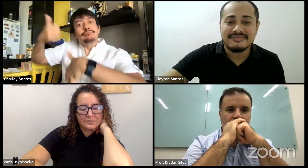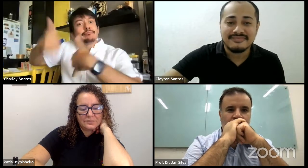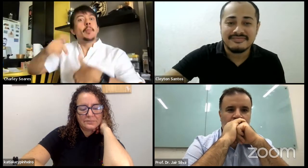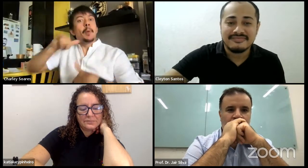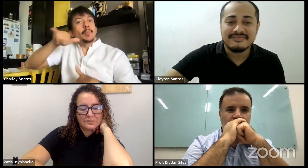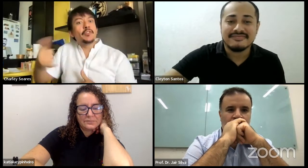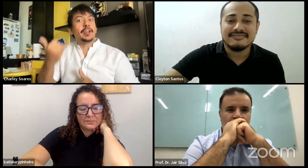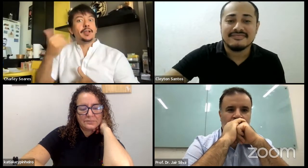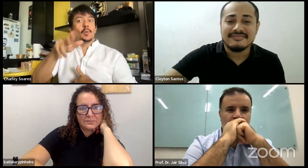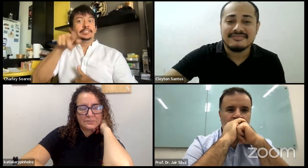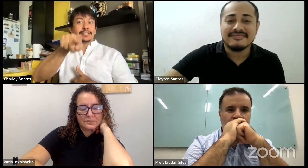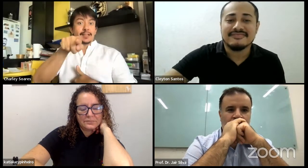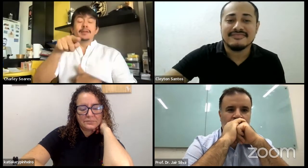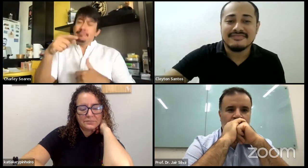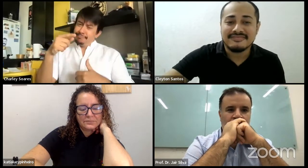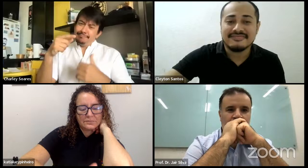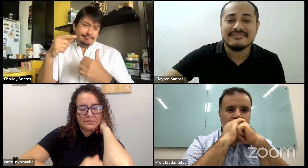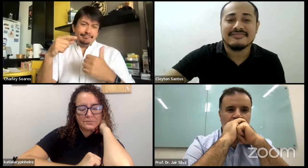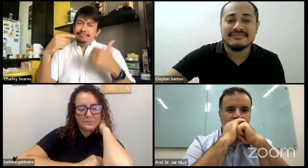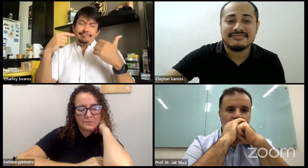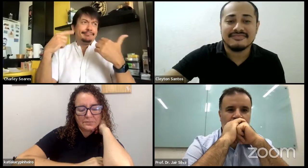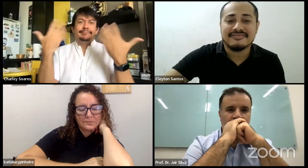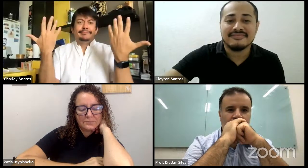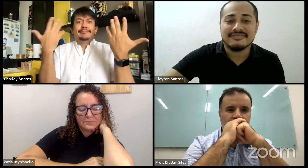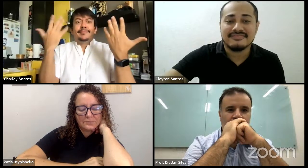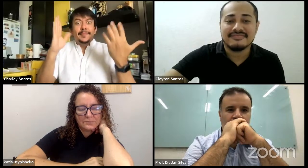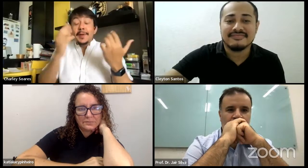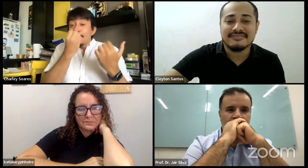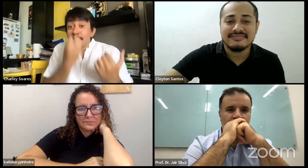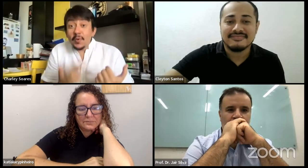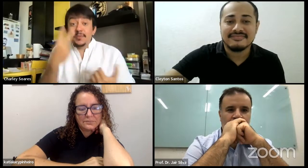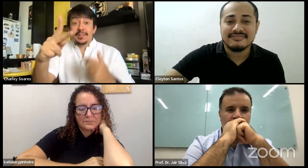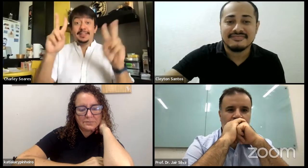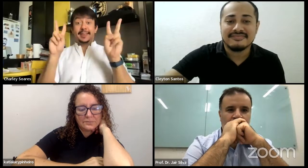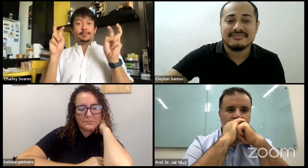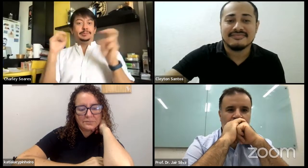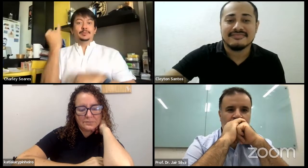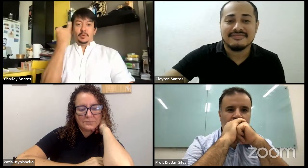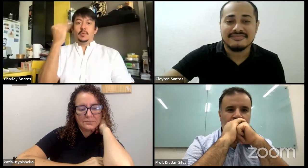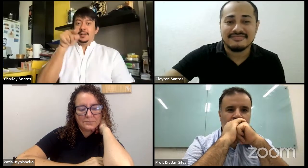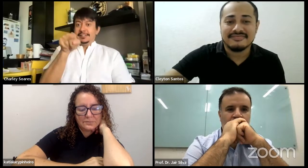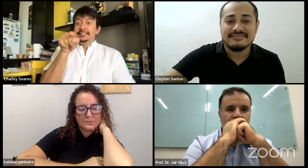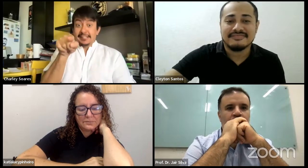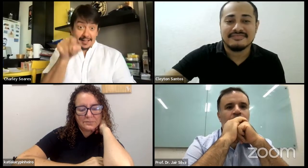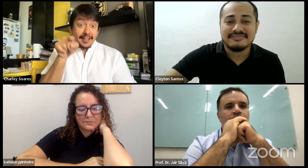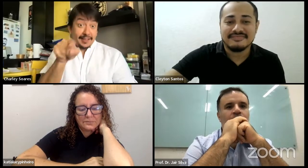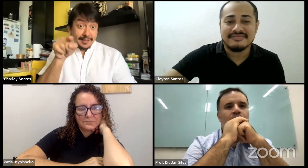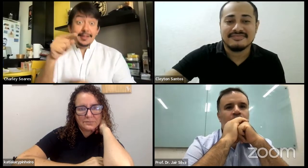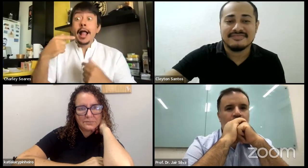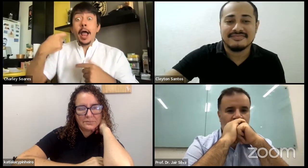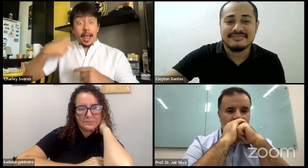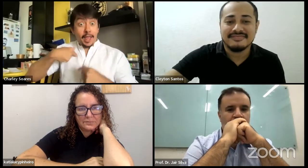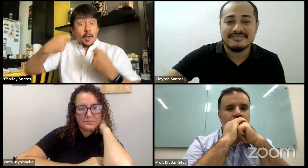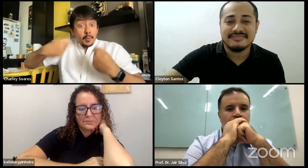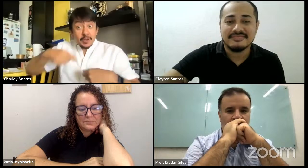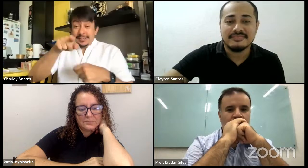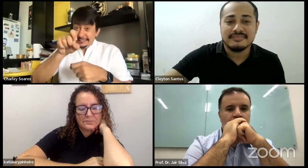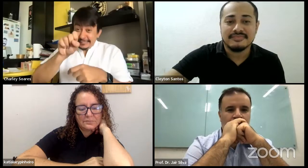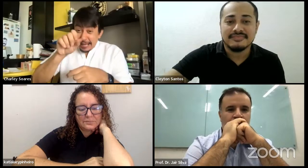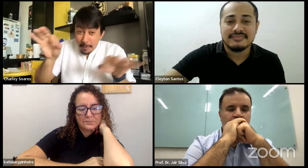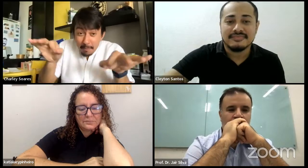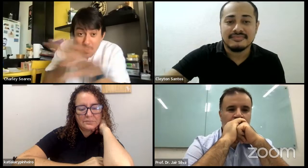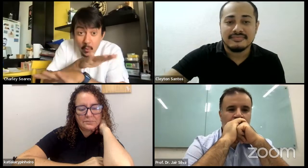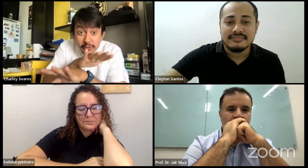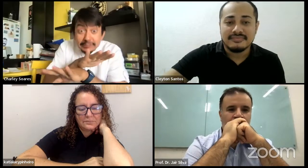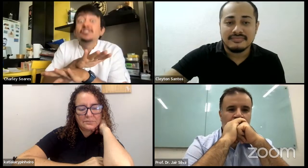tem muita, muita mudança e que você trouxe essa mudança. Então, é muito importante essa sua